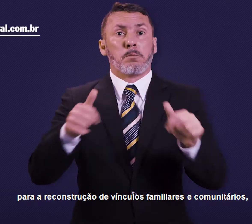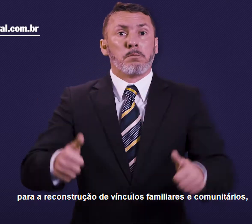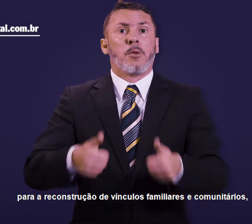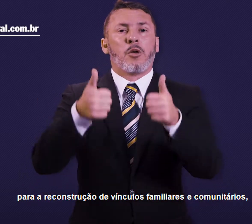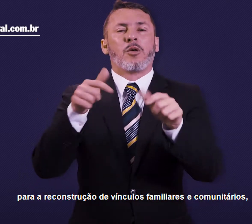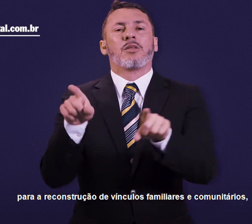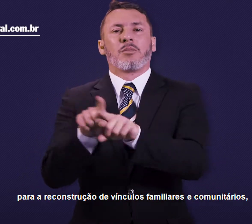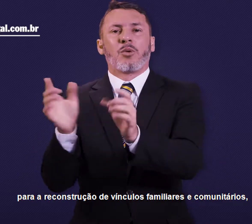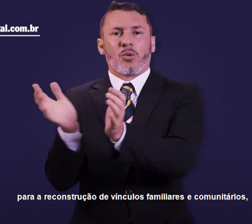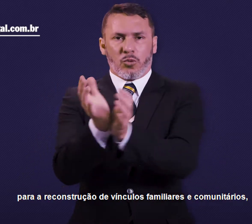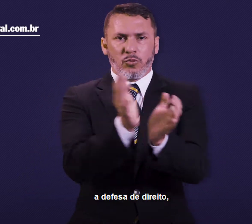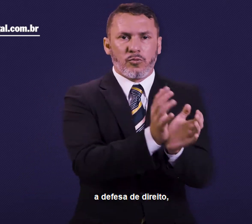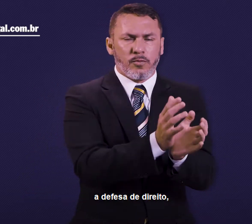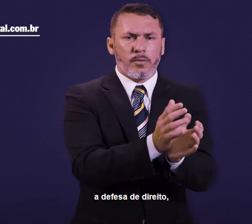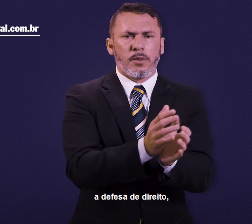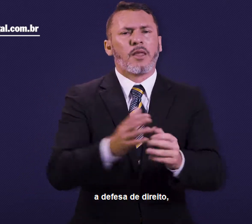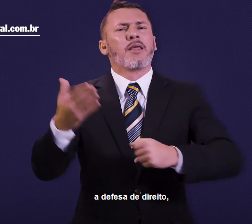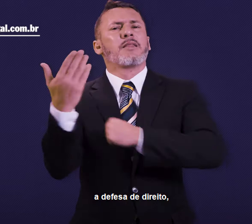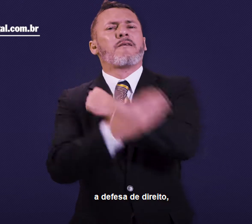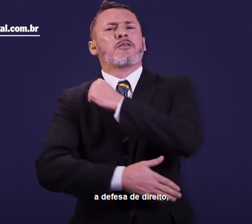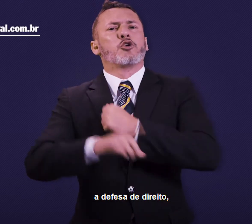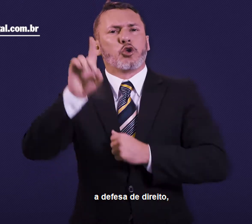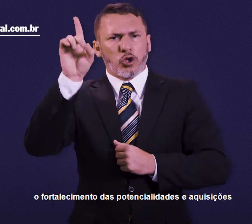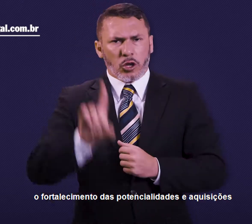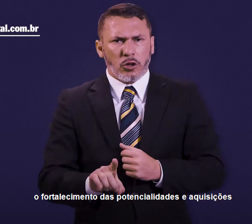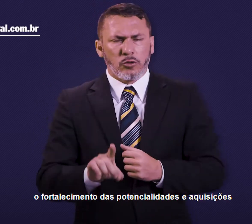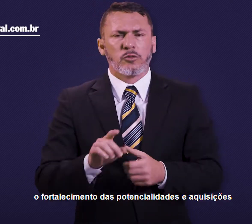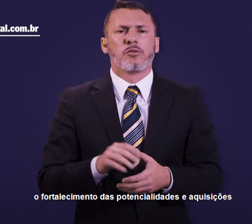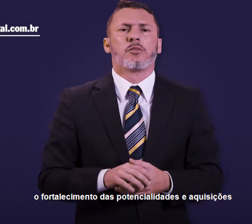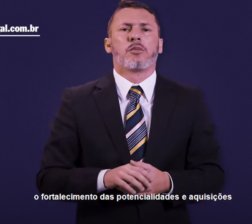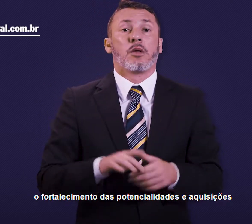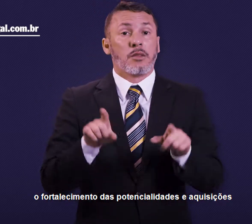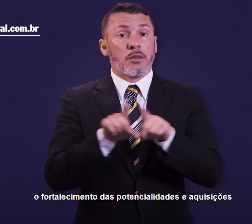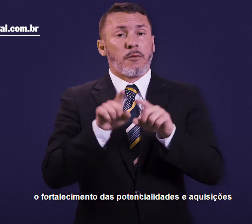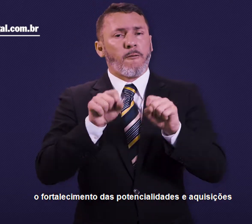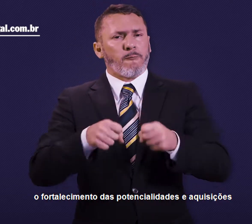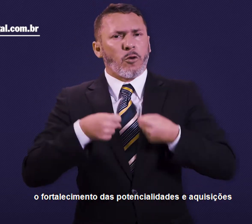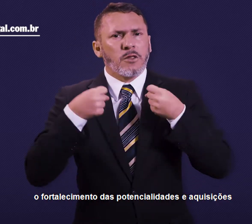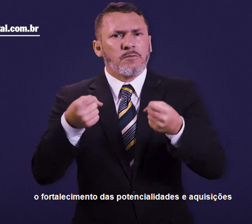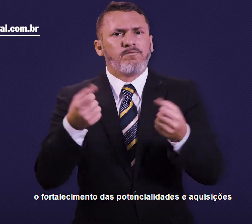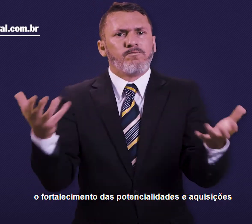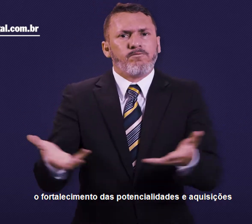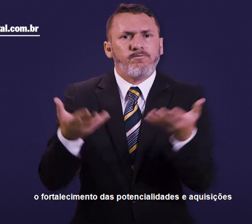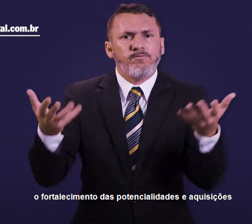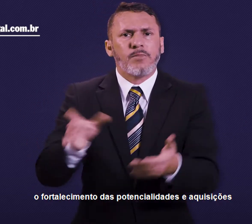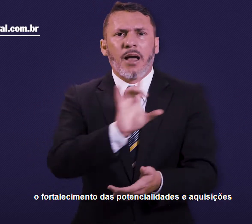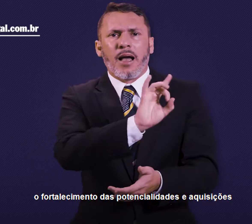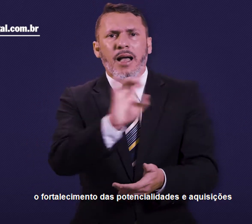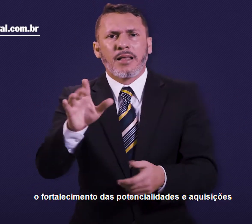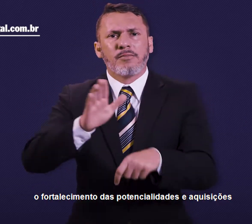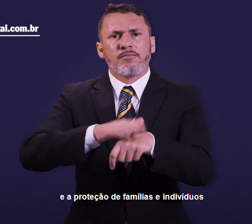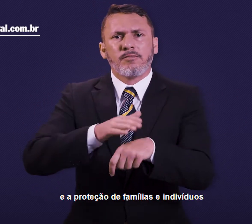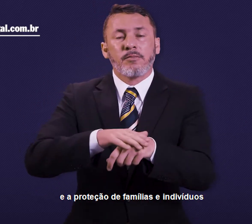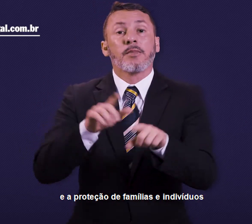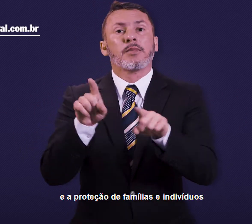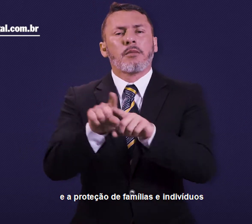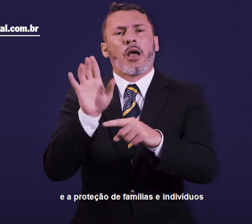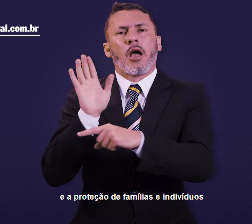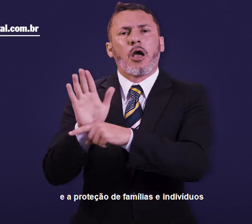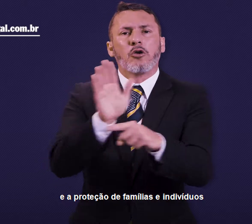e comunitários, a defesa do direito, o fortalecimento das potencialidades e aquisições e a proteção de famílias